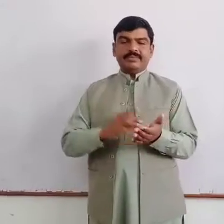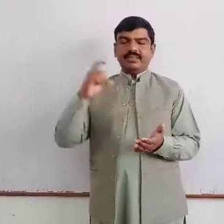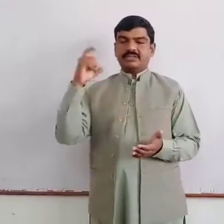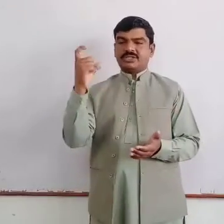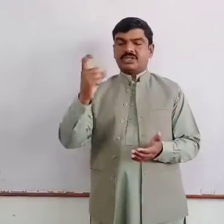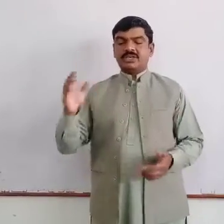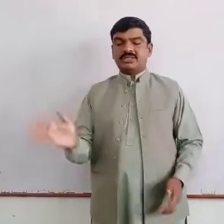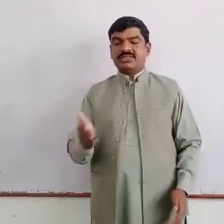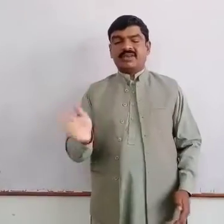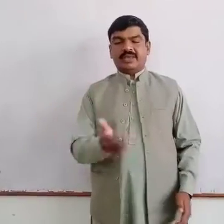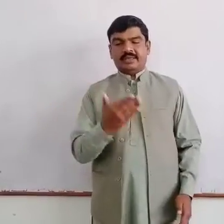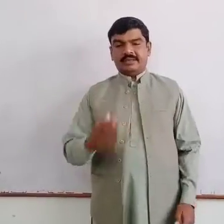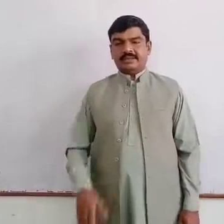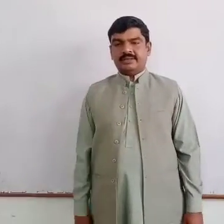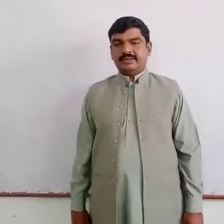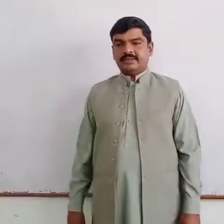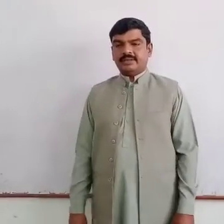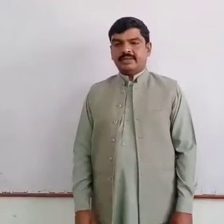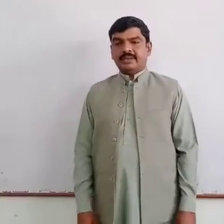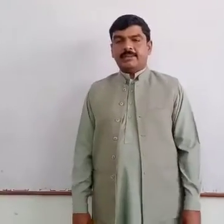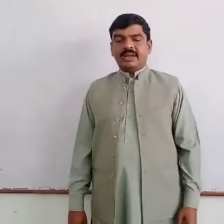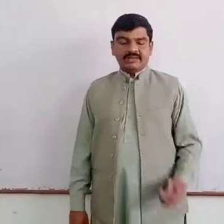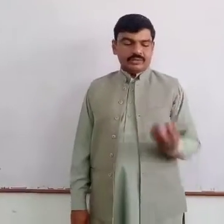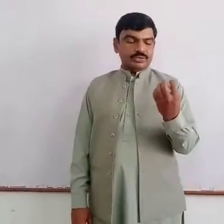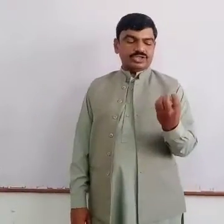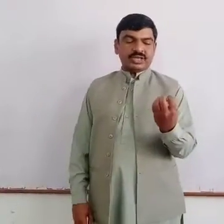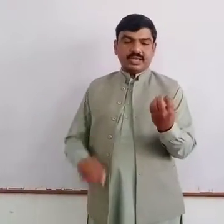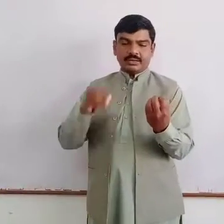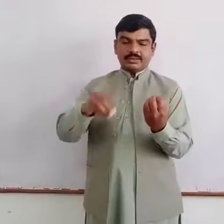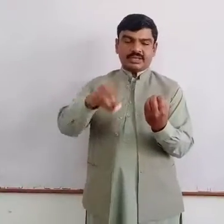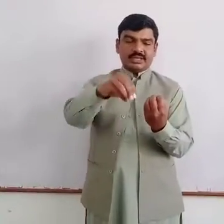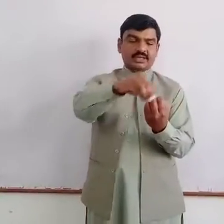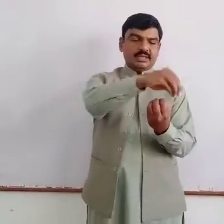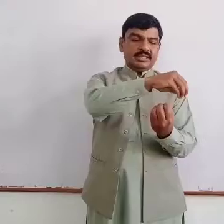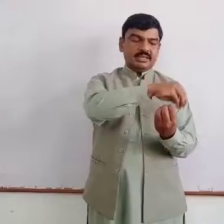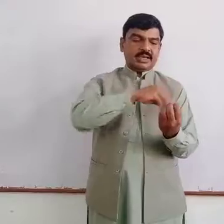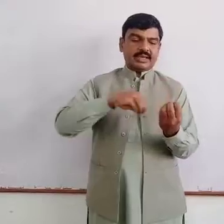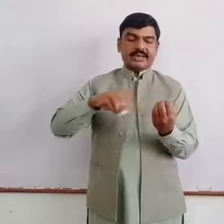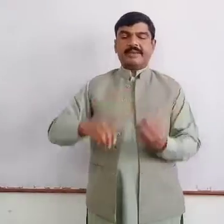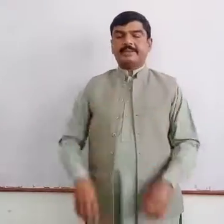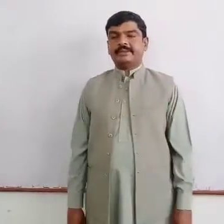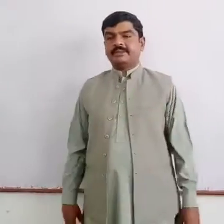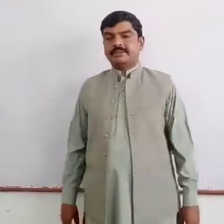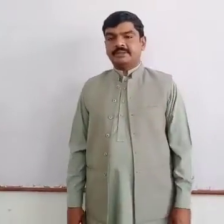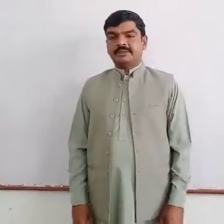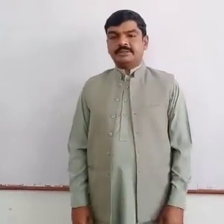सी सिफाई महले वकूल जगा उसके इंविल क्या का है मुज्रम